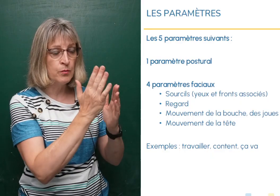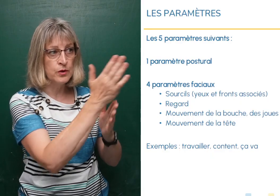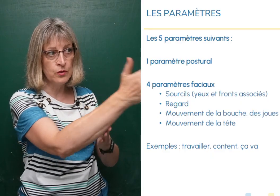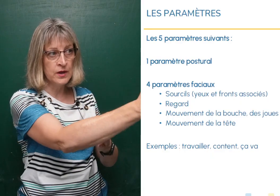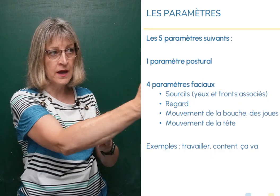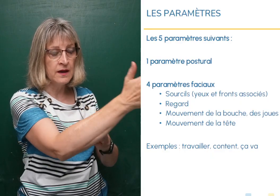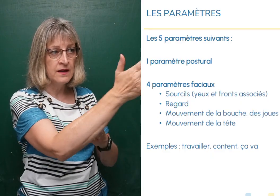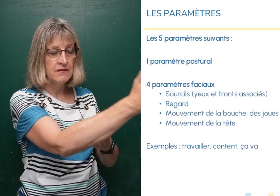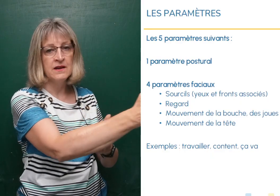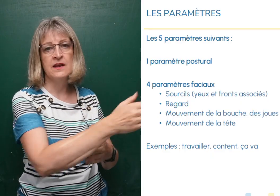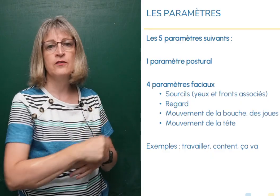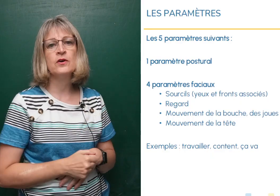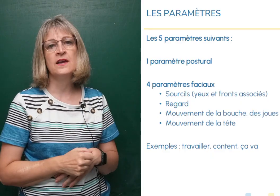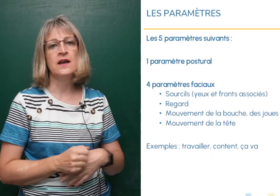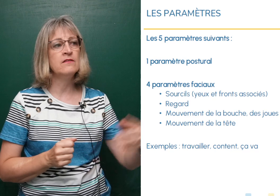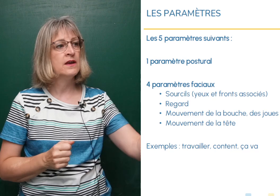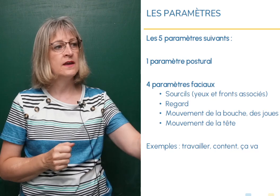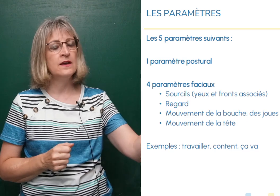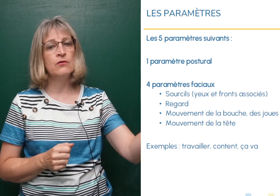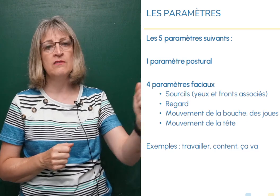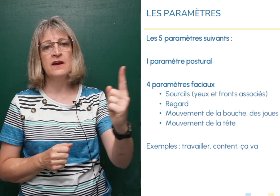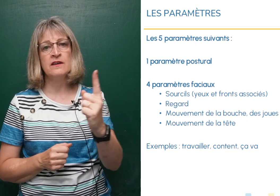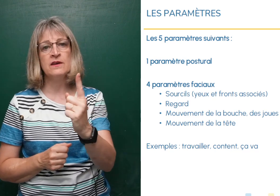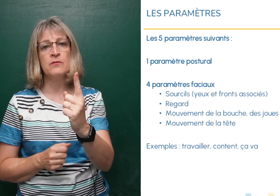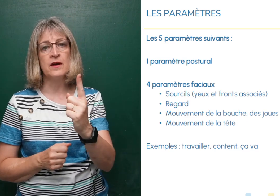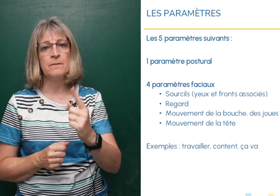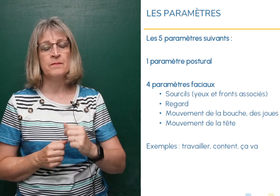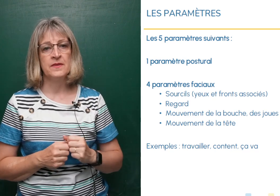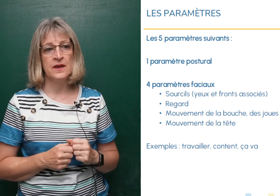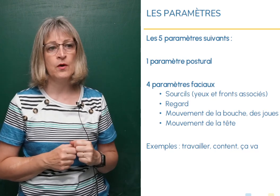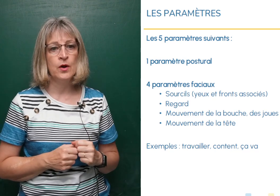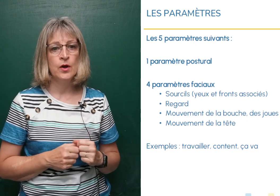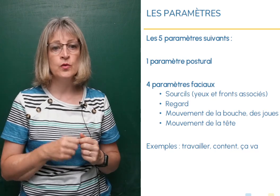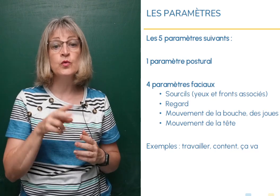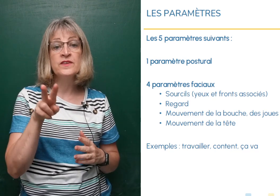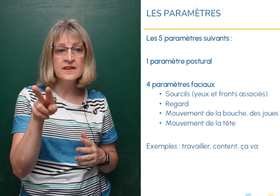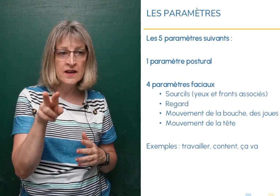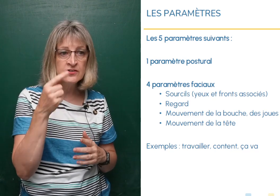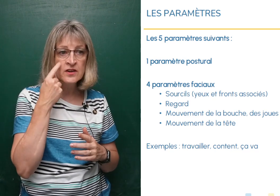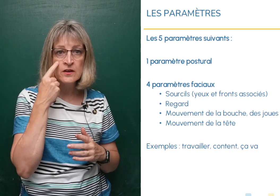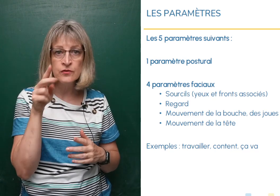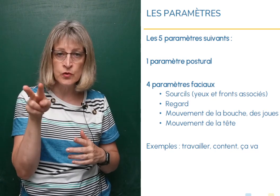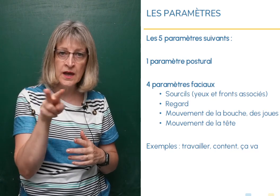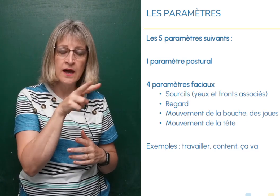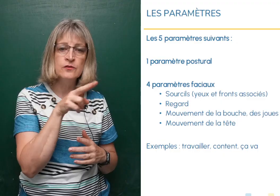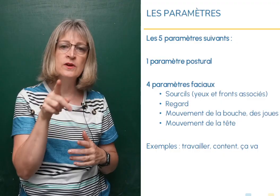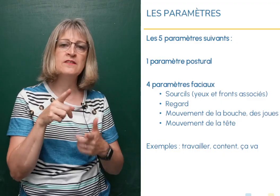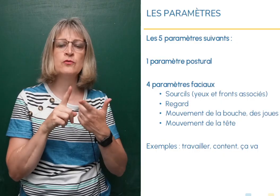porte le regard vers la sœur qui arrive et on la fait arriver comme ça. D'accord? Donc on détache son regard de